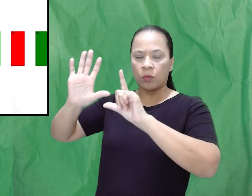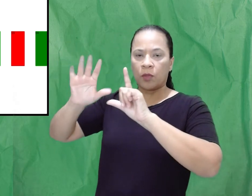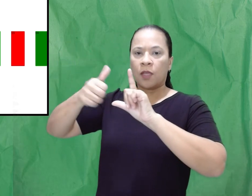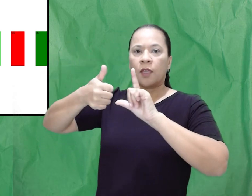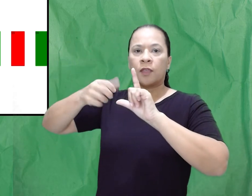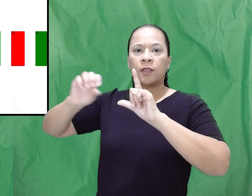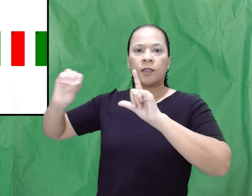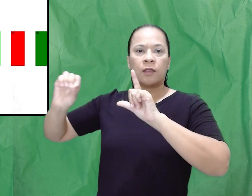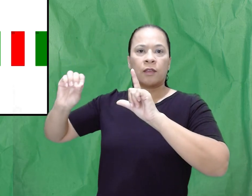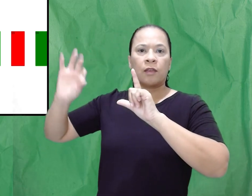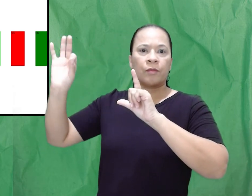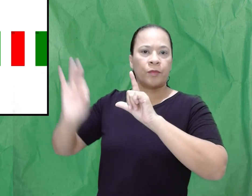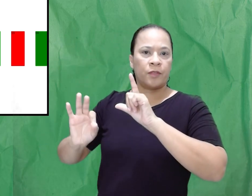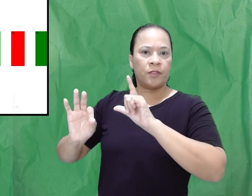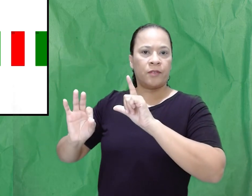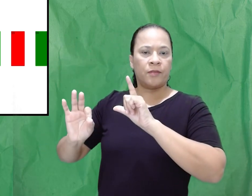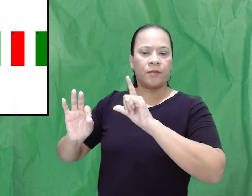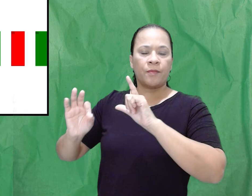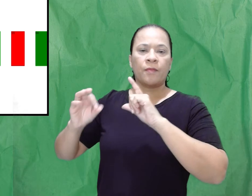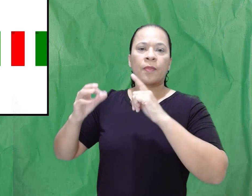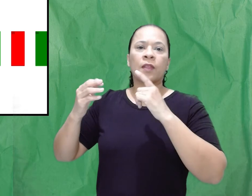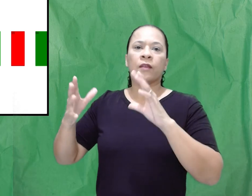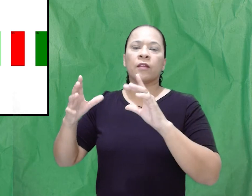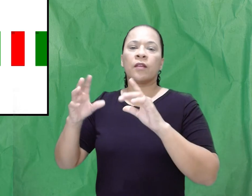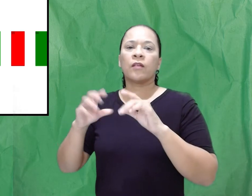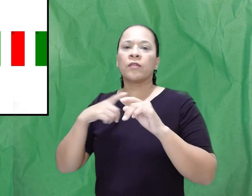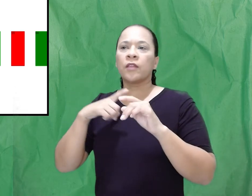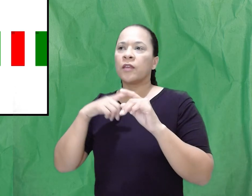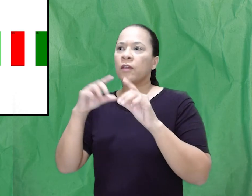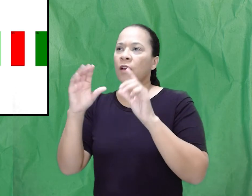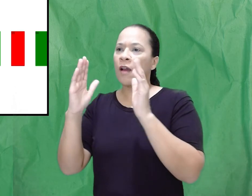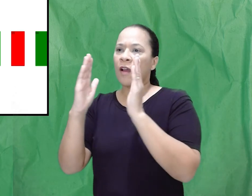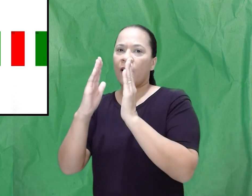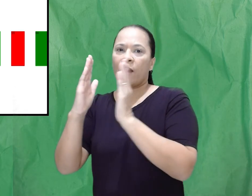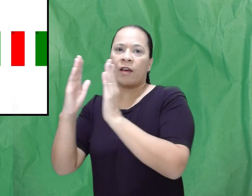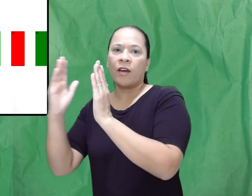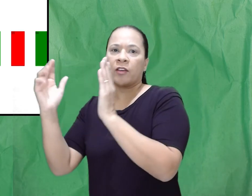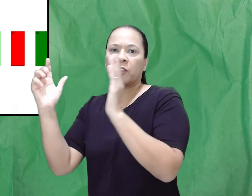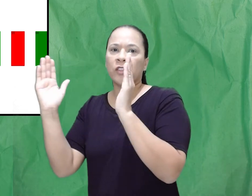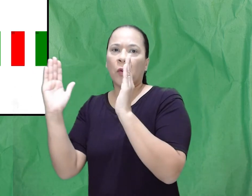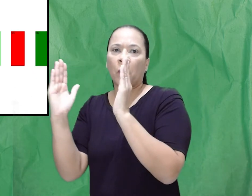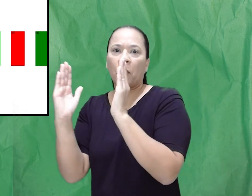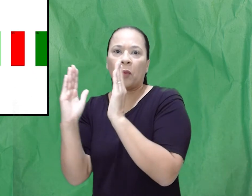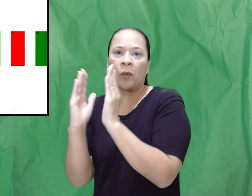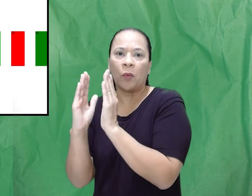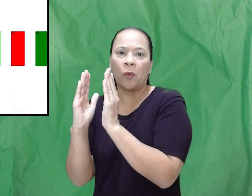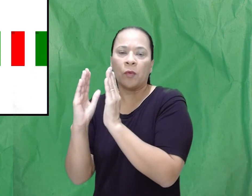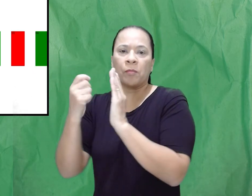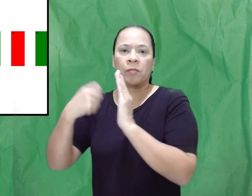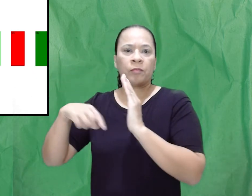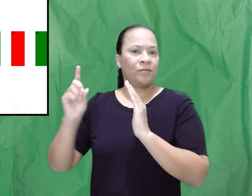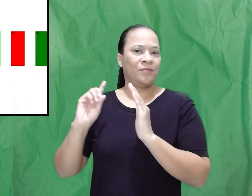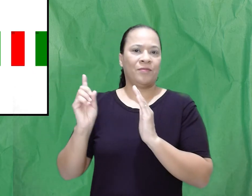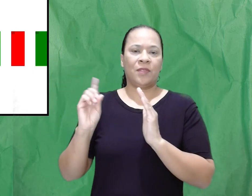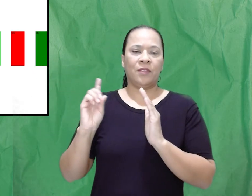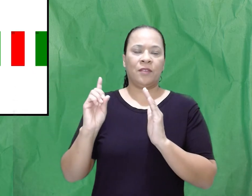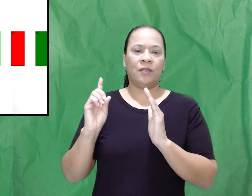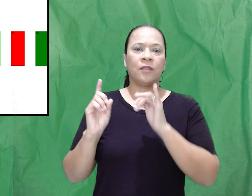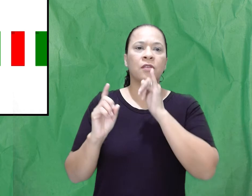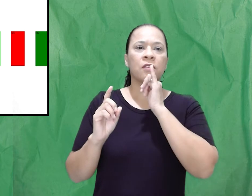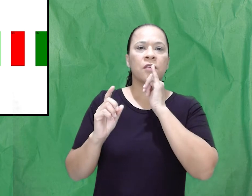vai precisar diminuir minha caixa para caber. Por exemplo, vamos colocar mais de